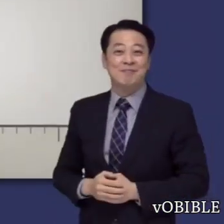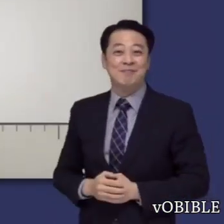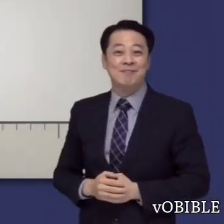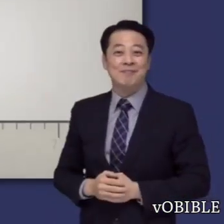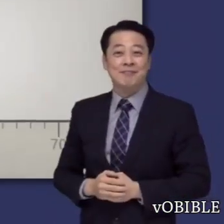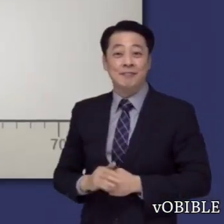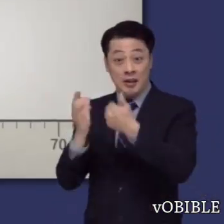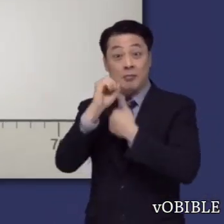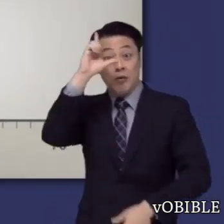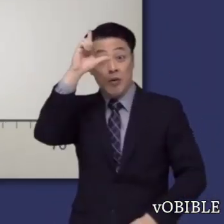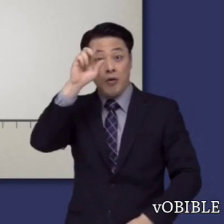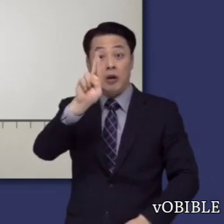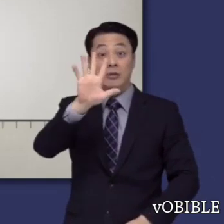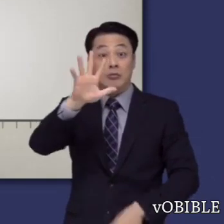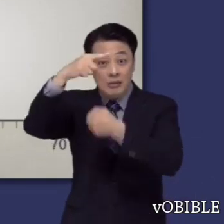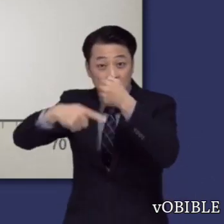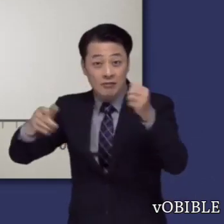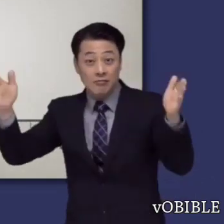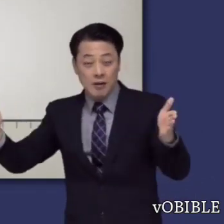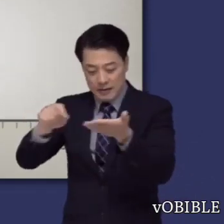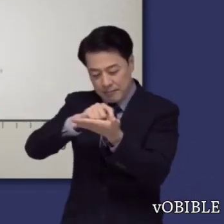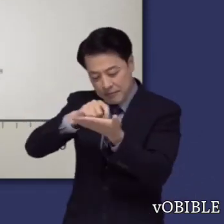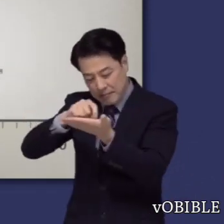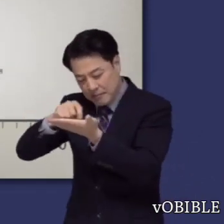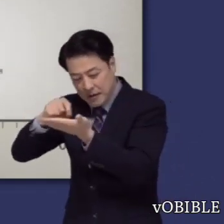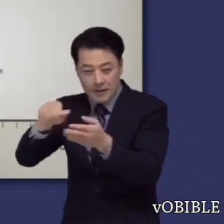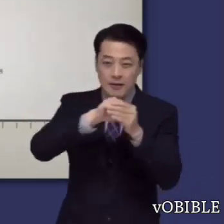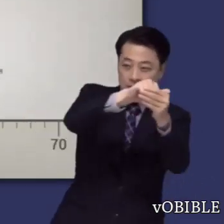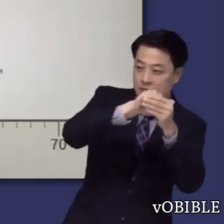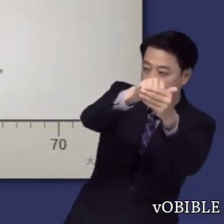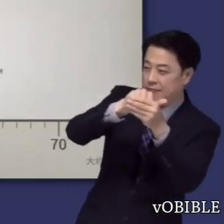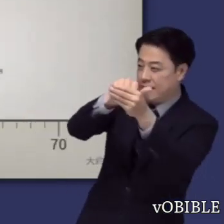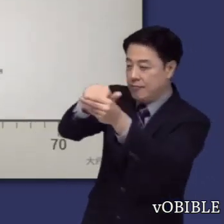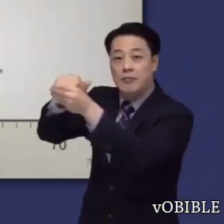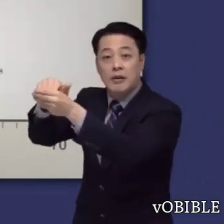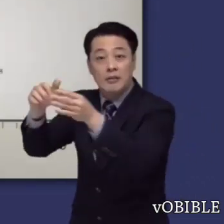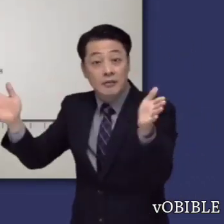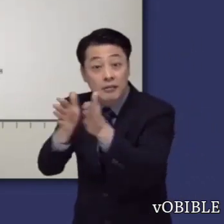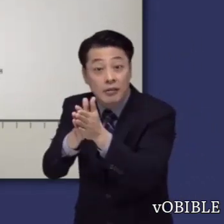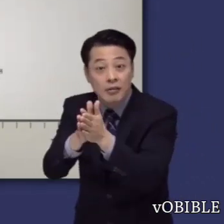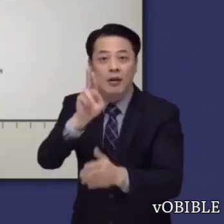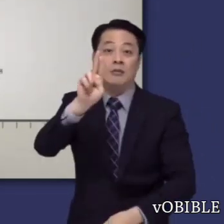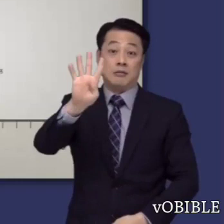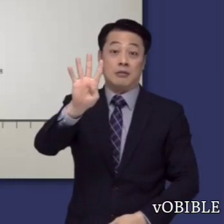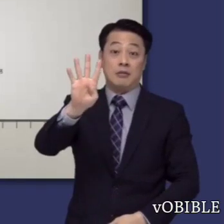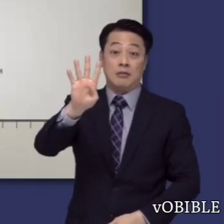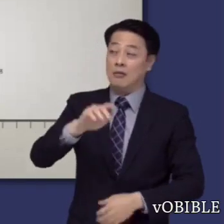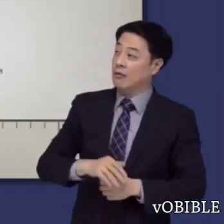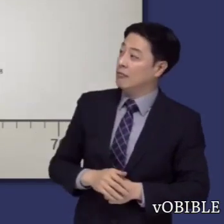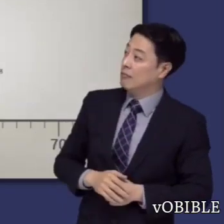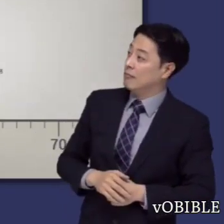你知道吗？提摩太后书是保罗写的14封信中的最后一封。保罗在大